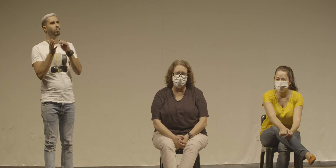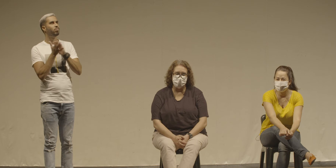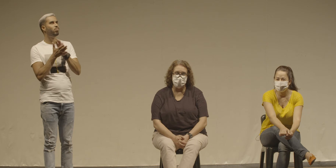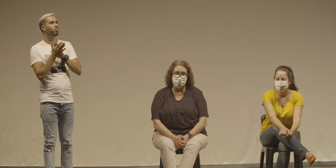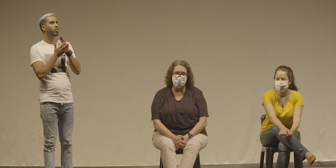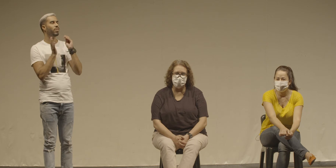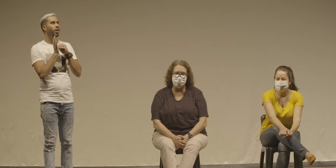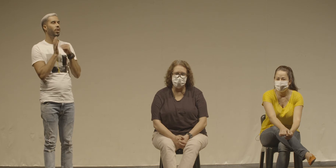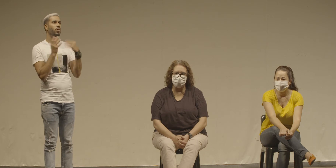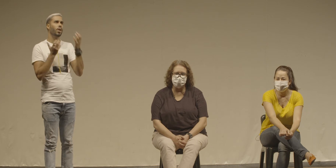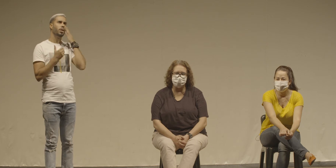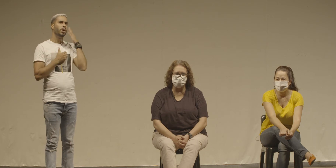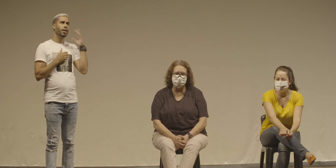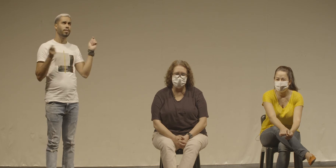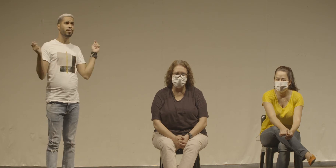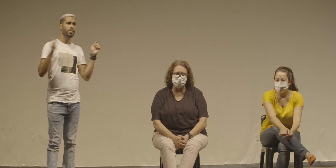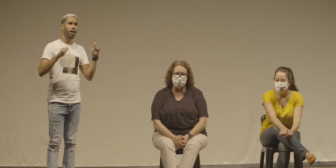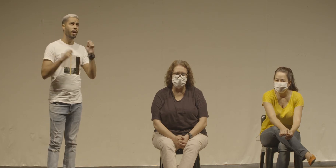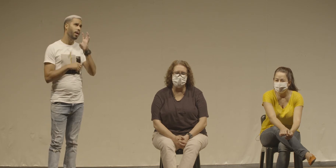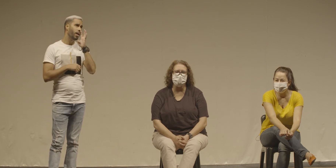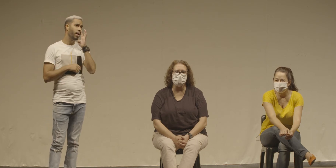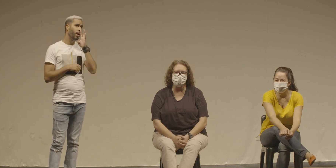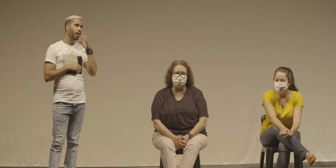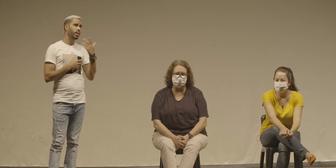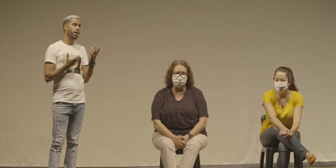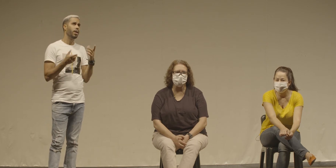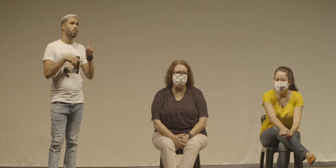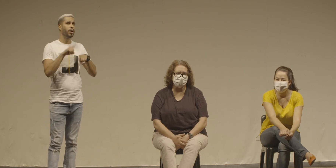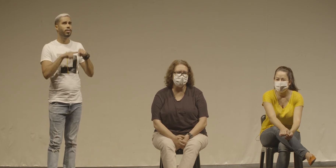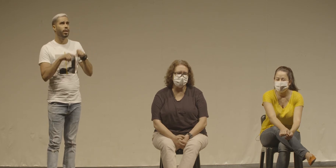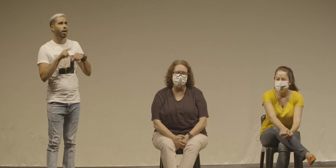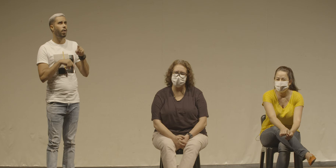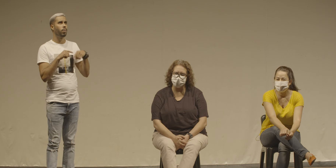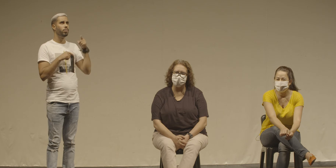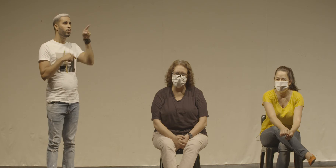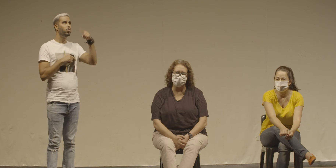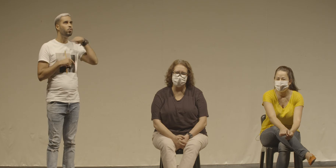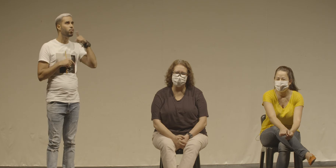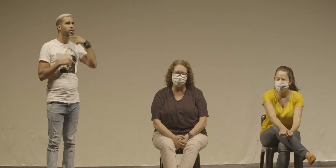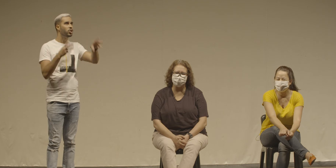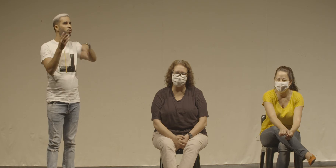Então, eu queria saber se existe a possibilidade de ter algum material, assim, que fosse divulgado com esses